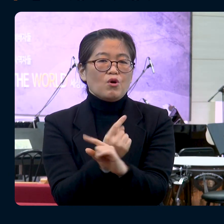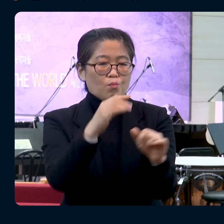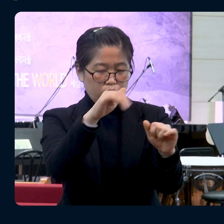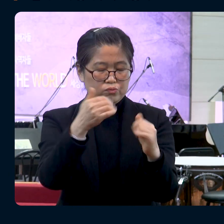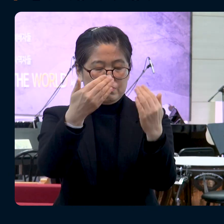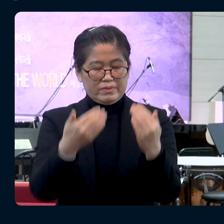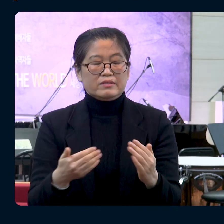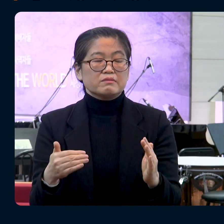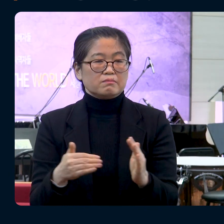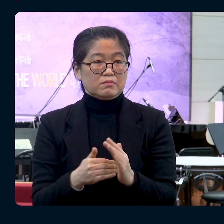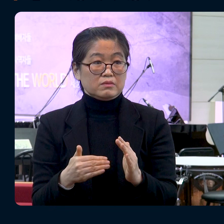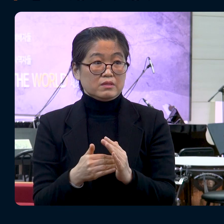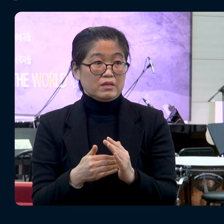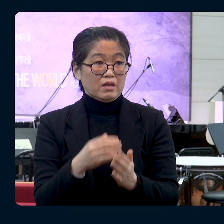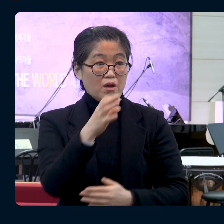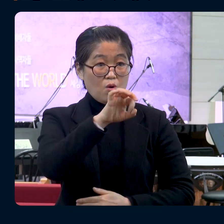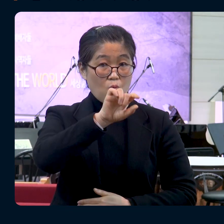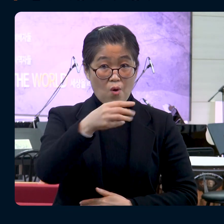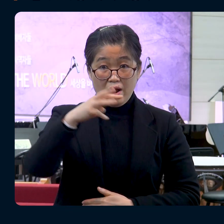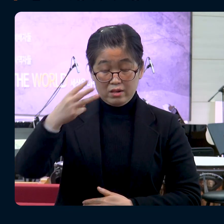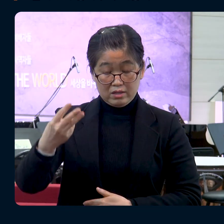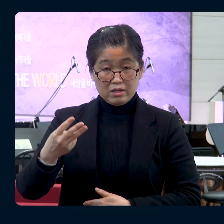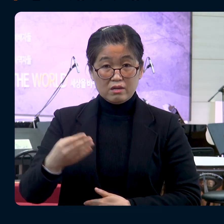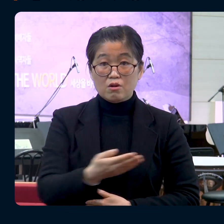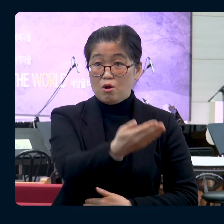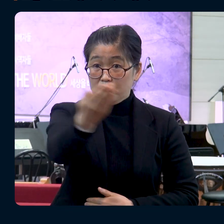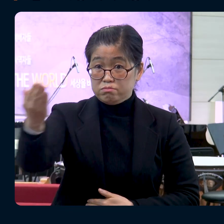우리는 그야말로 월드 클래스입니다.